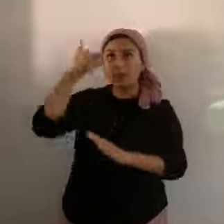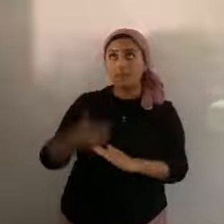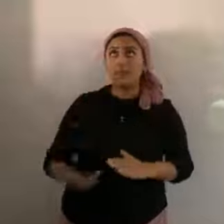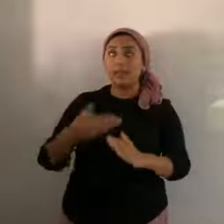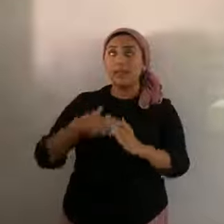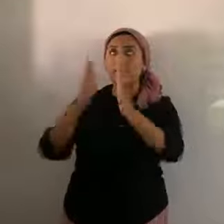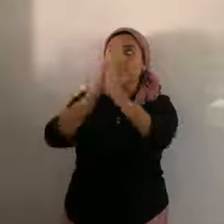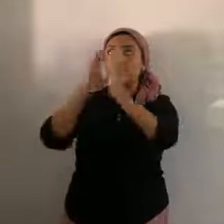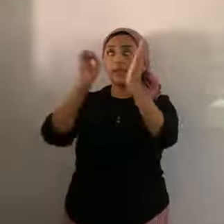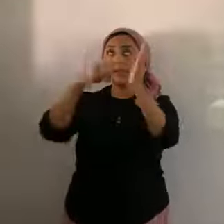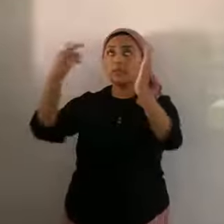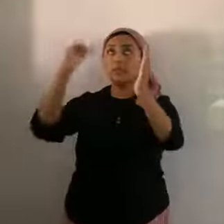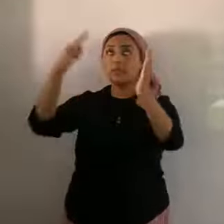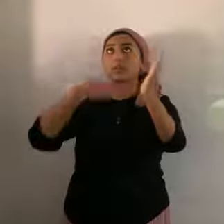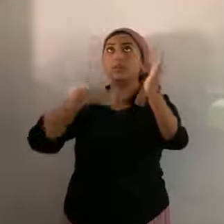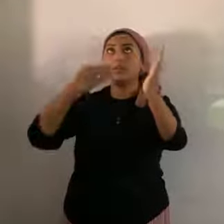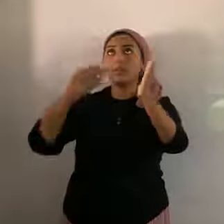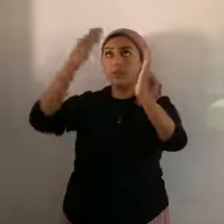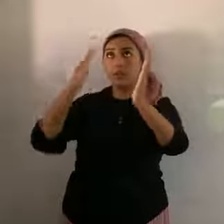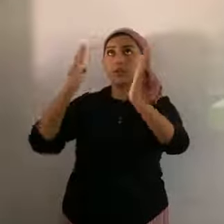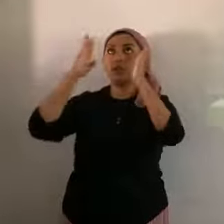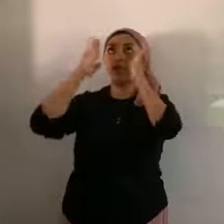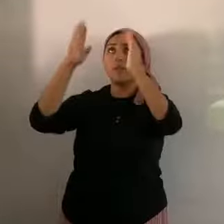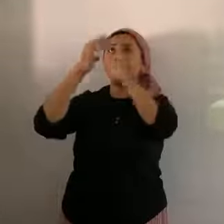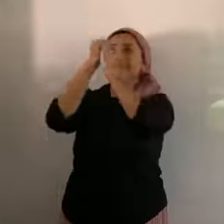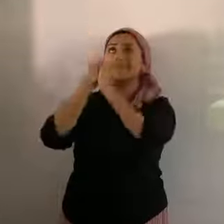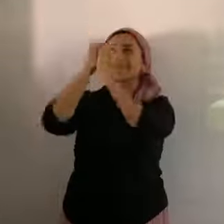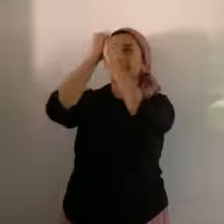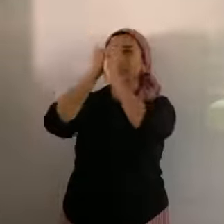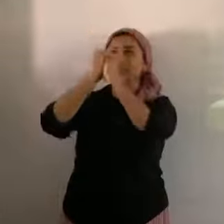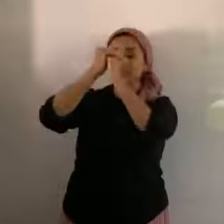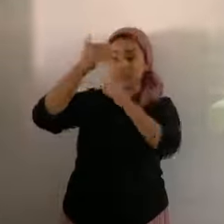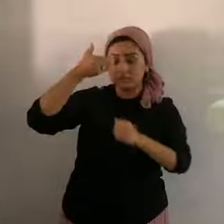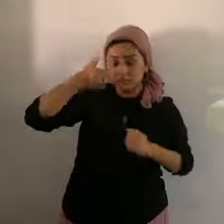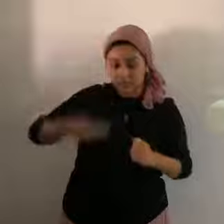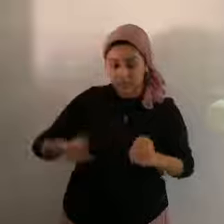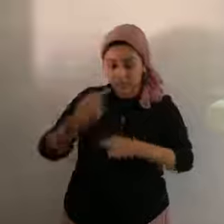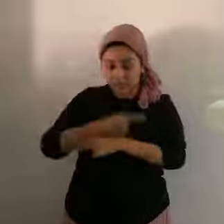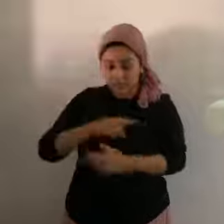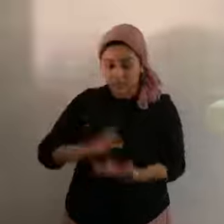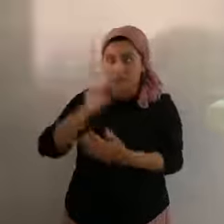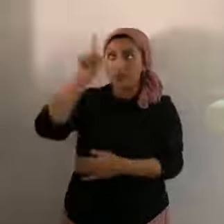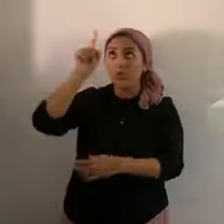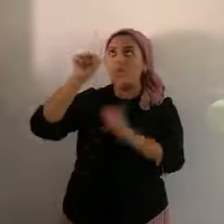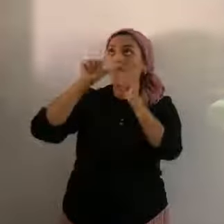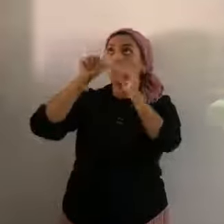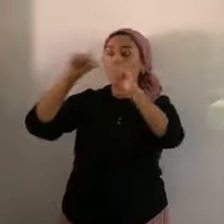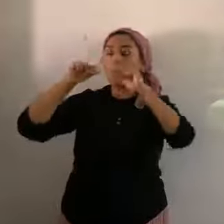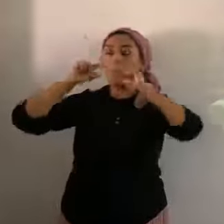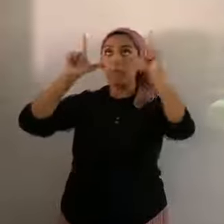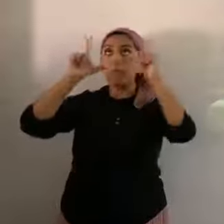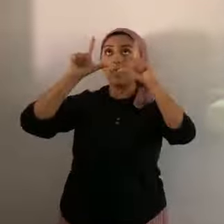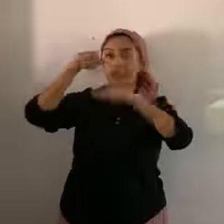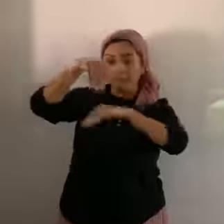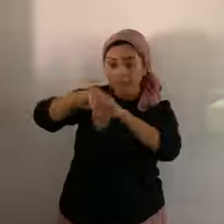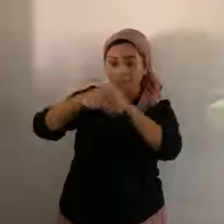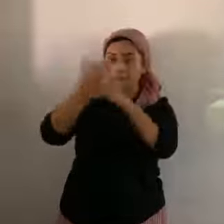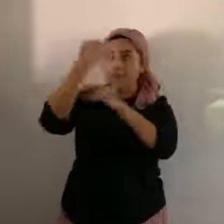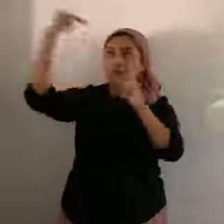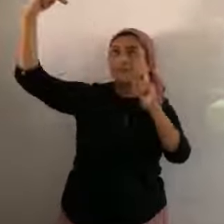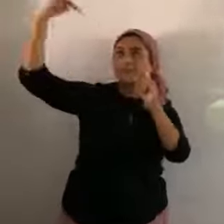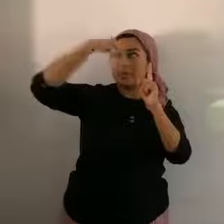plegaria, oh Yahweh Elohim mío, oyendo el clamor y la oración que tu siervo hace hoy delante de ti, que estén tus ojos abiertos de noche y de día sobre esta